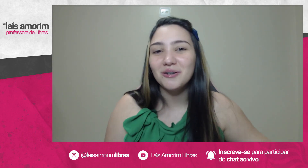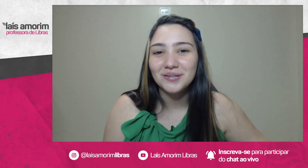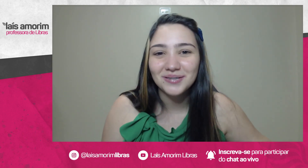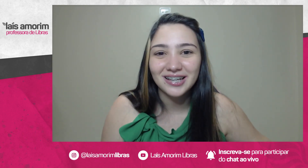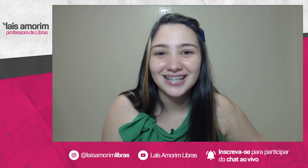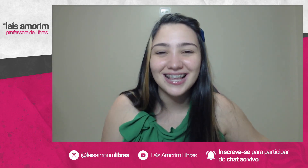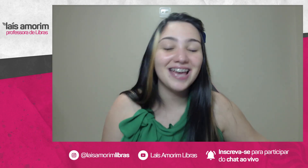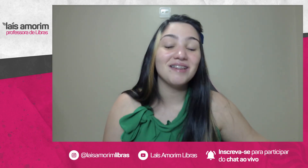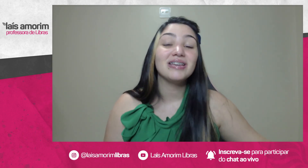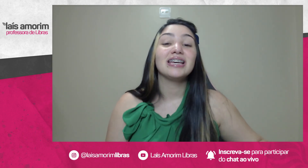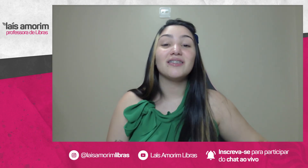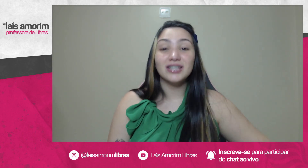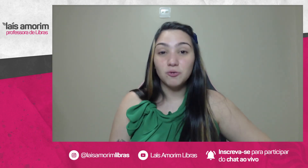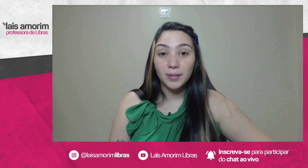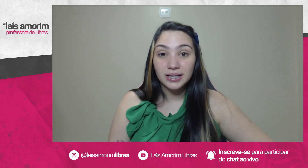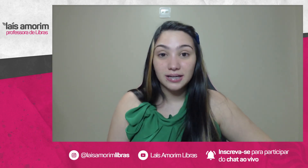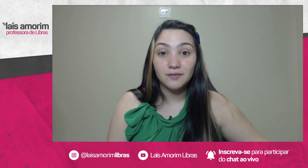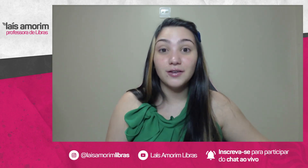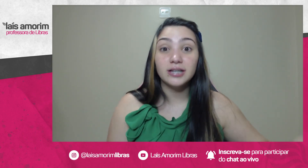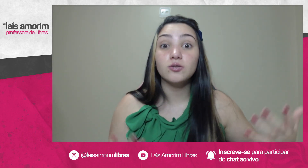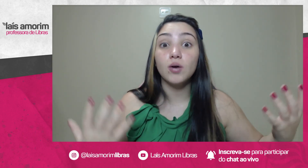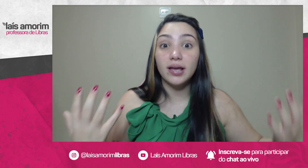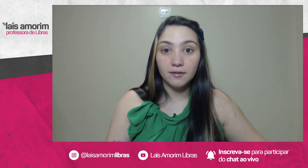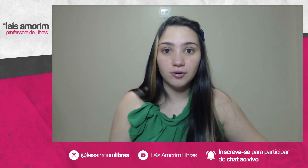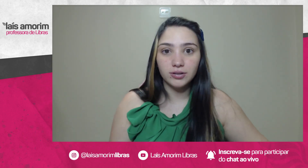você quiser, que vai ser um prazer ver a sua evolução em